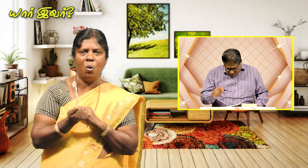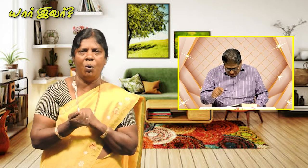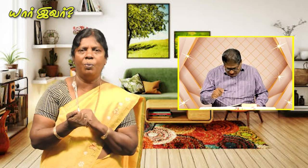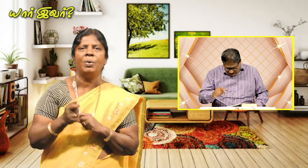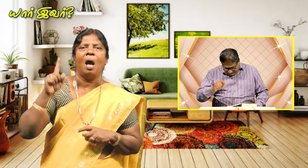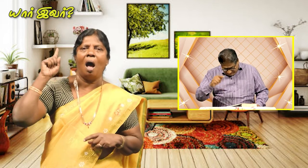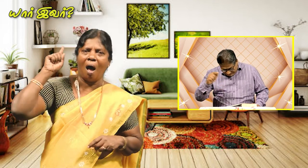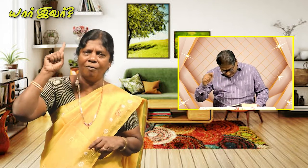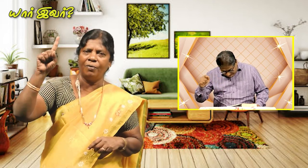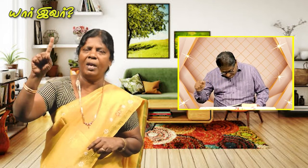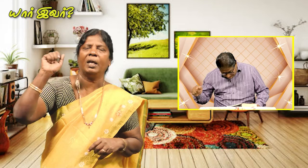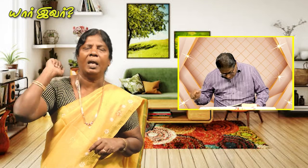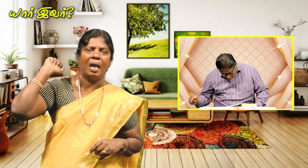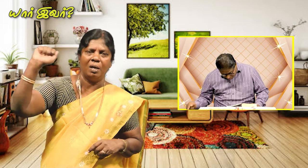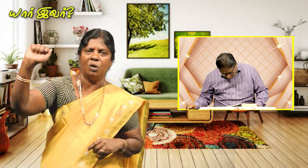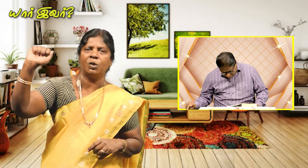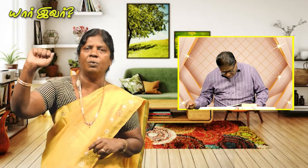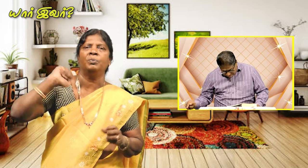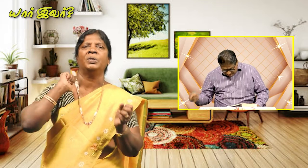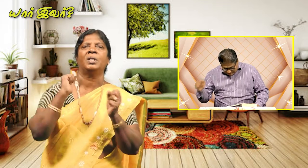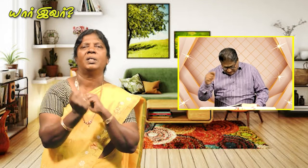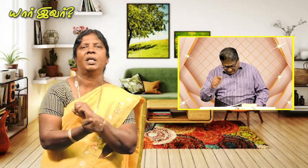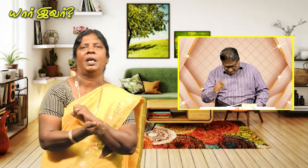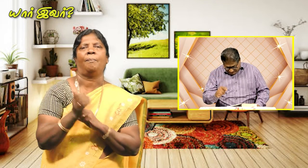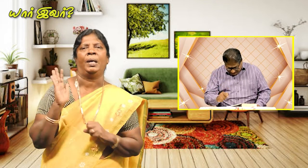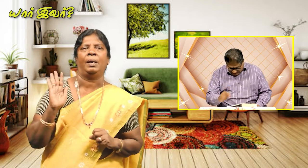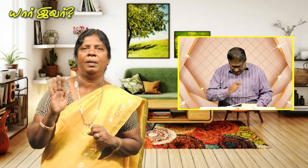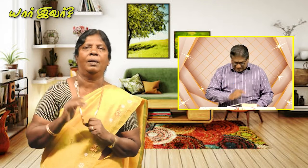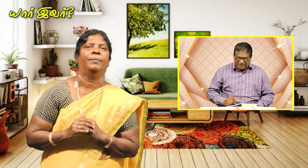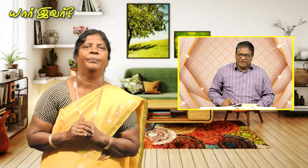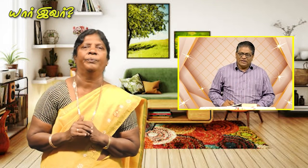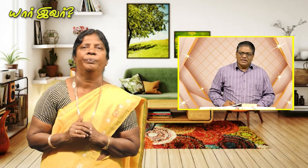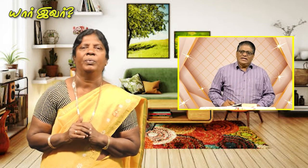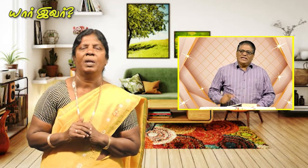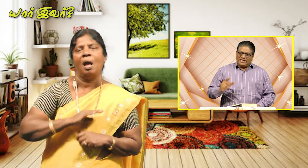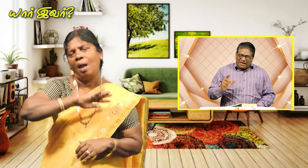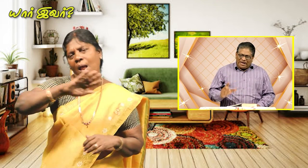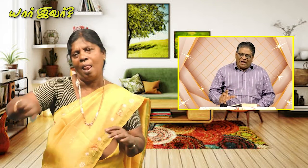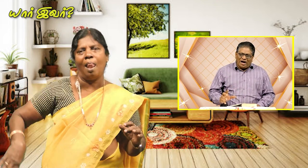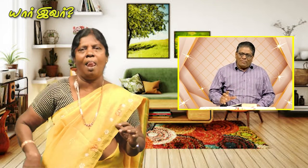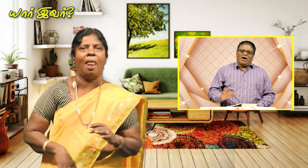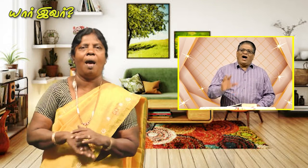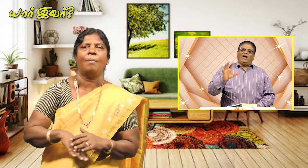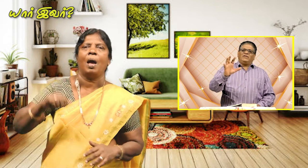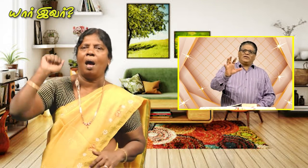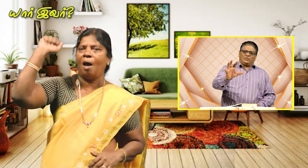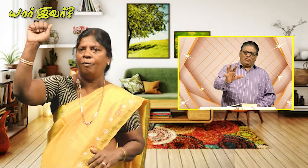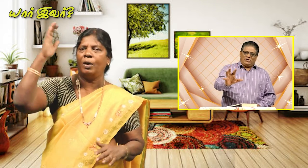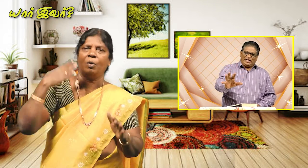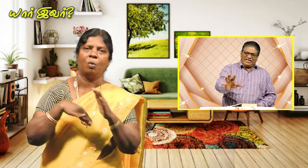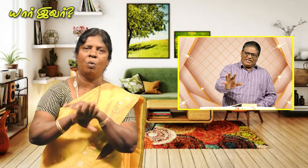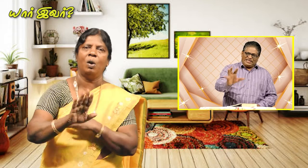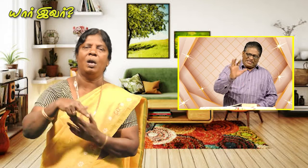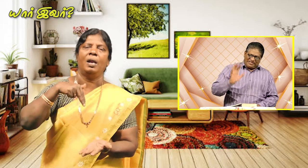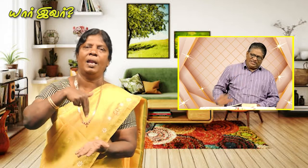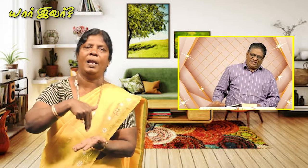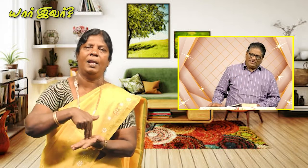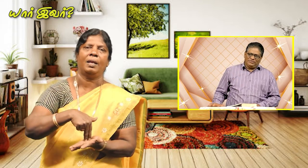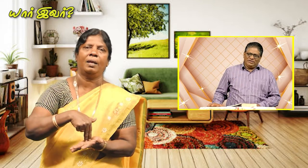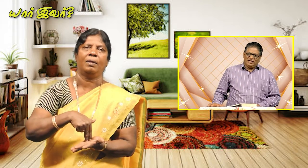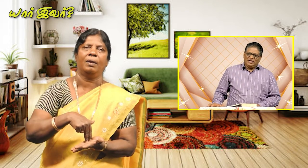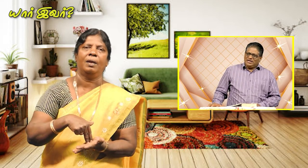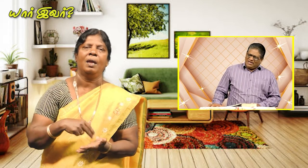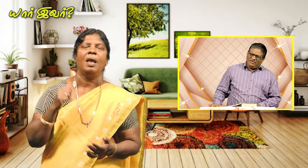கொண்டும் அவருக்கென்றும் சிருஷ்டிக்கப்பட்டது, எல்லாம் அவருக்குள் நிலை